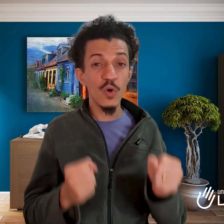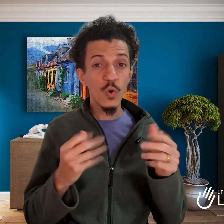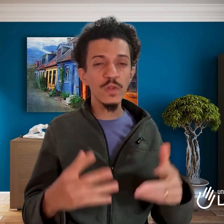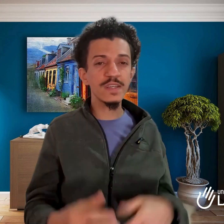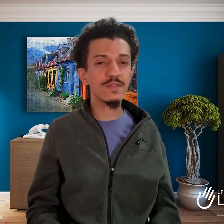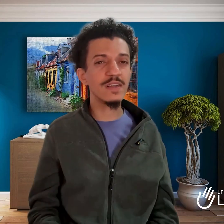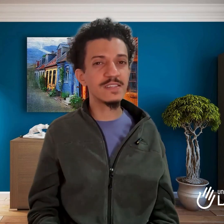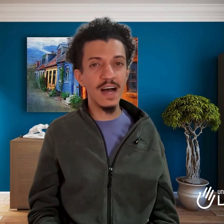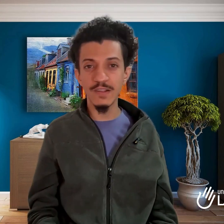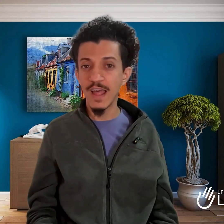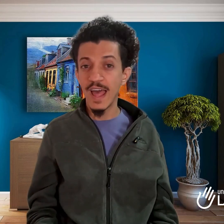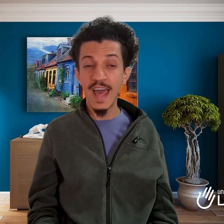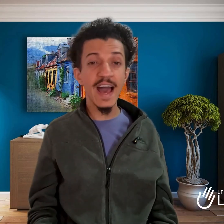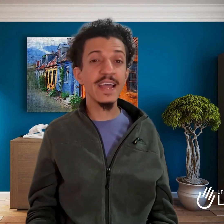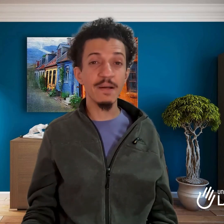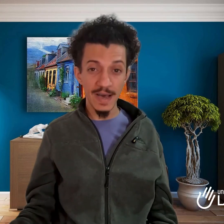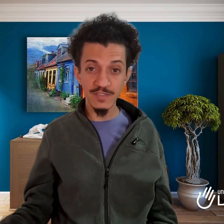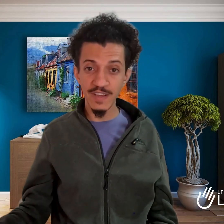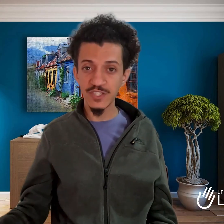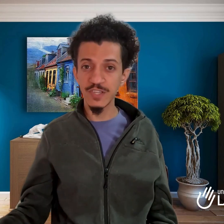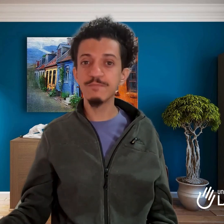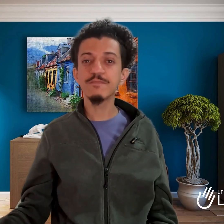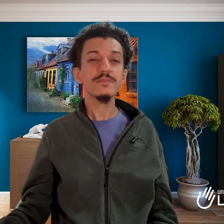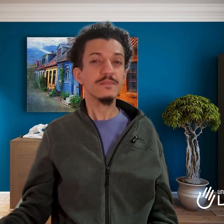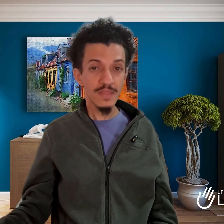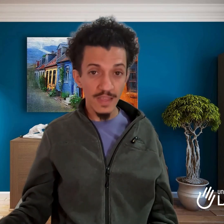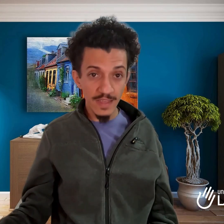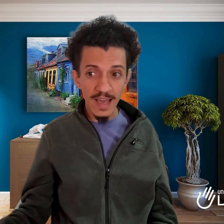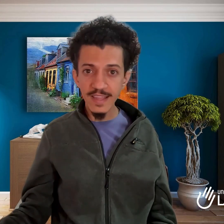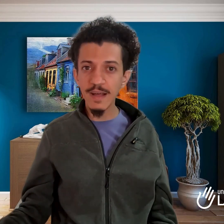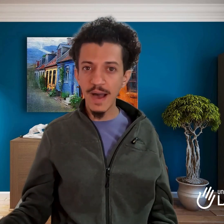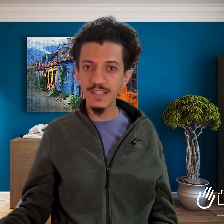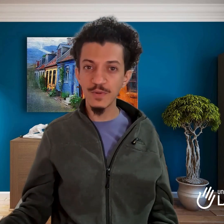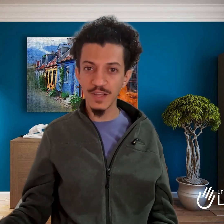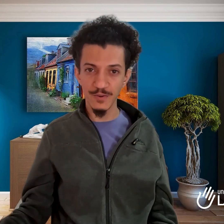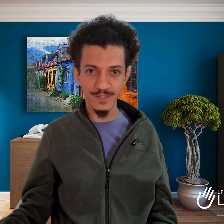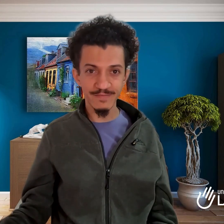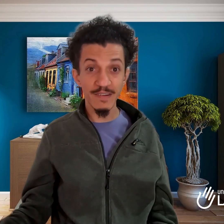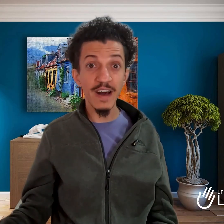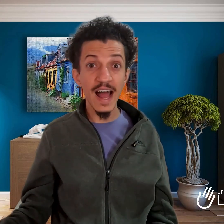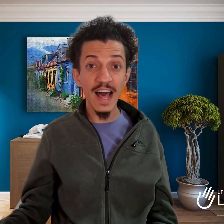contextualizado é ainda mais divertido e ainda mais poderoso. Vai lá,